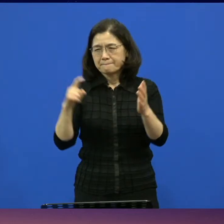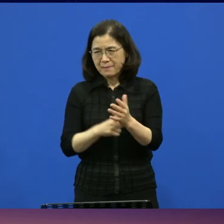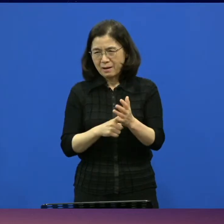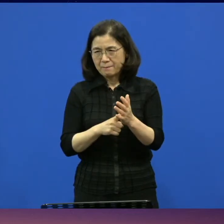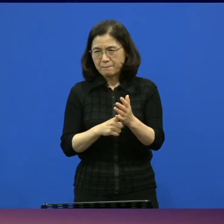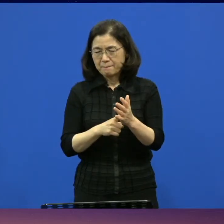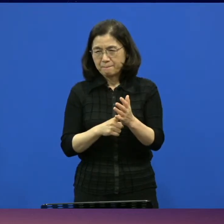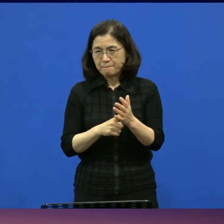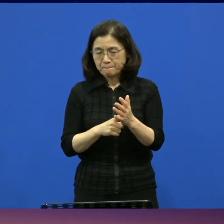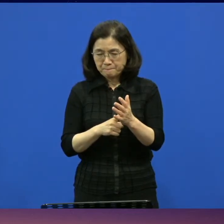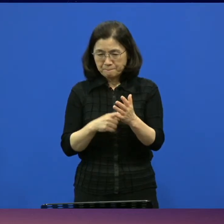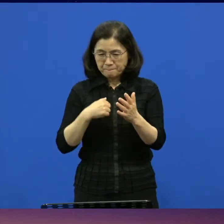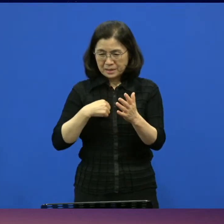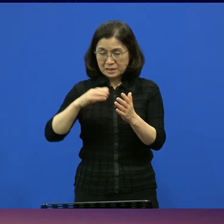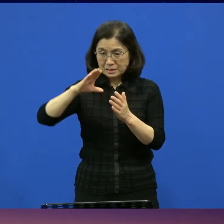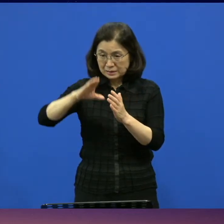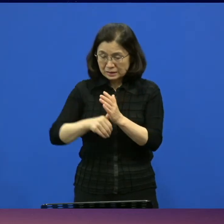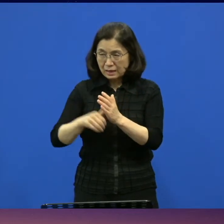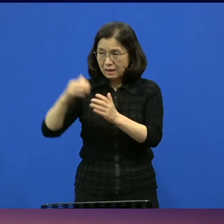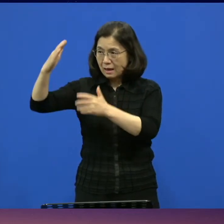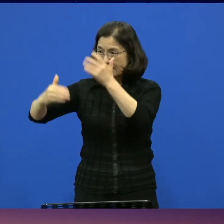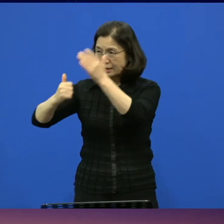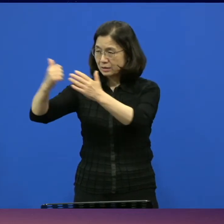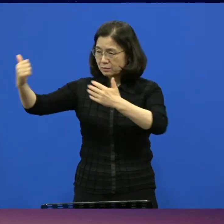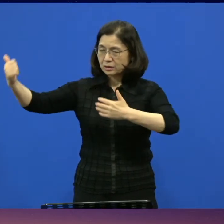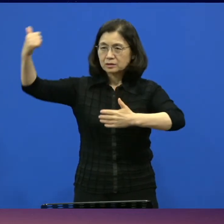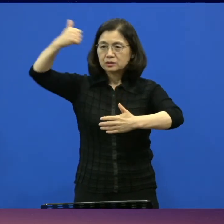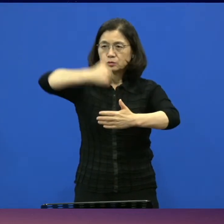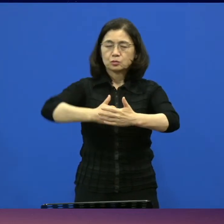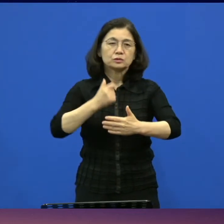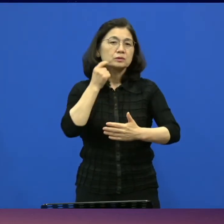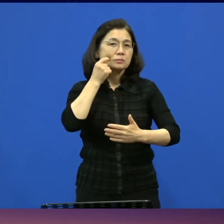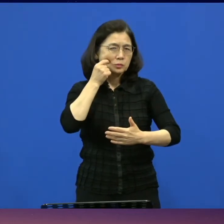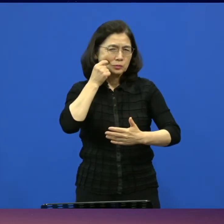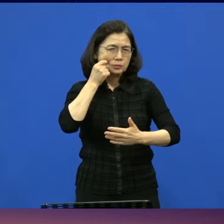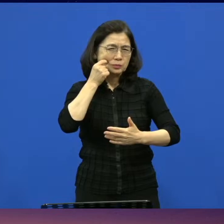그래서 물이 없어 곰핍한 땅이다. 곰핍한 땅이다.